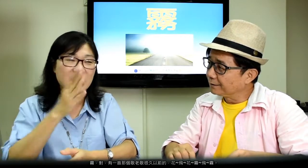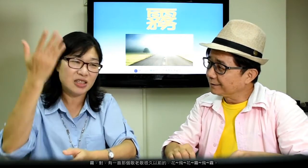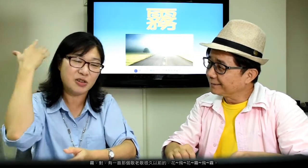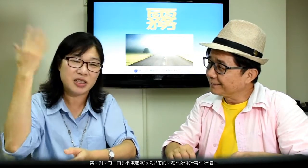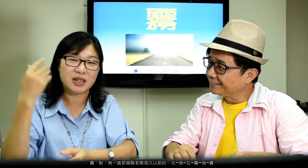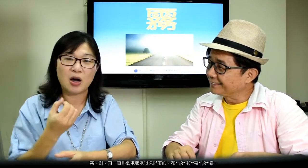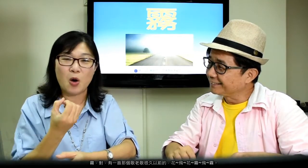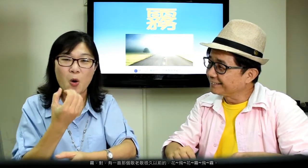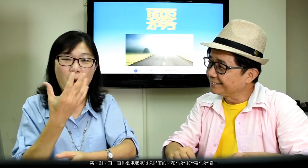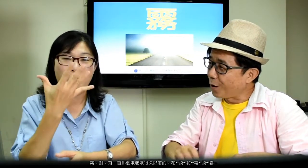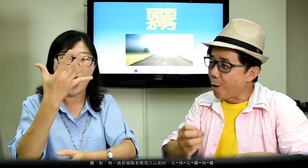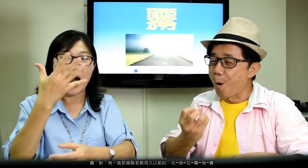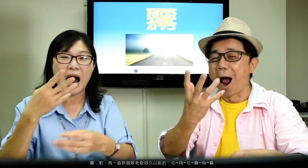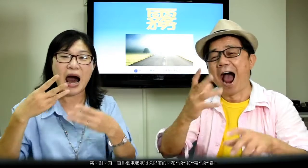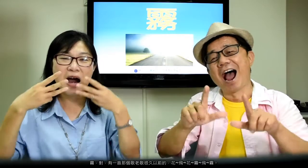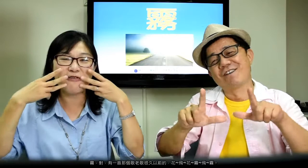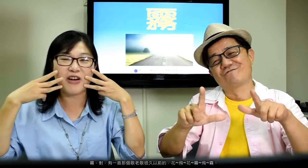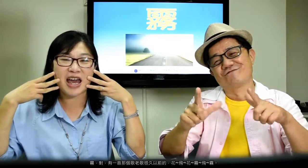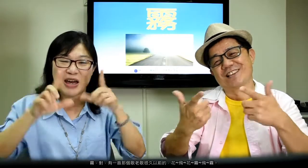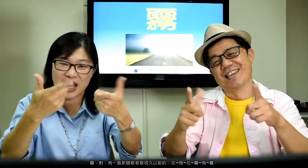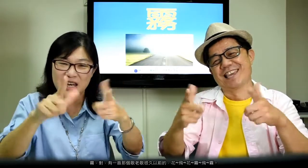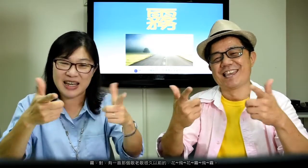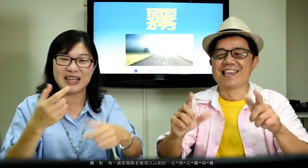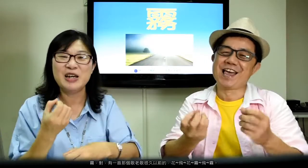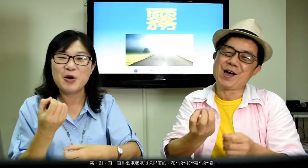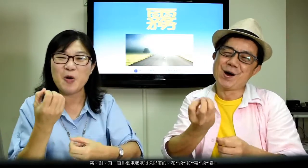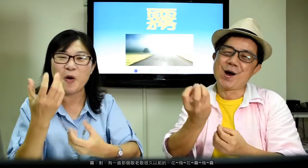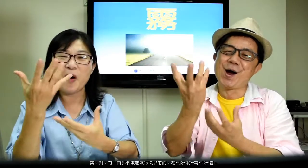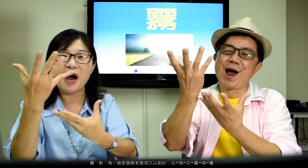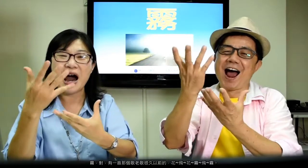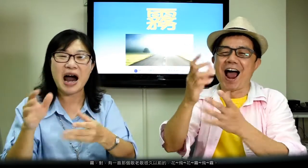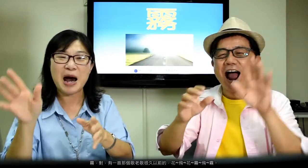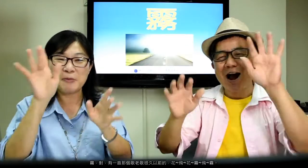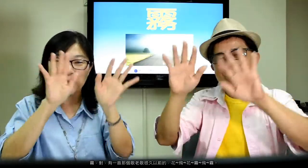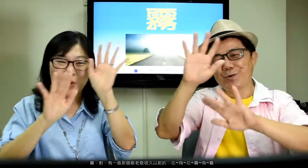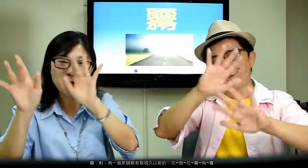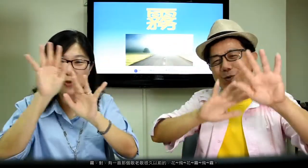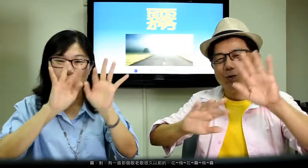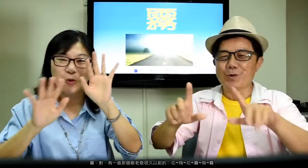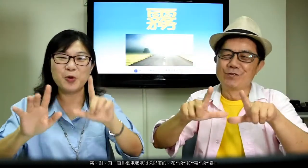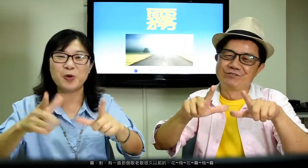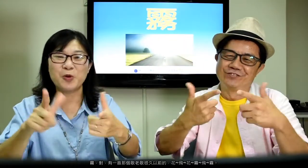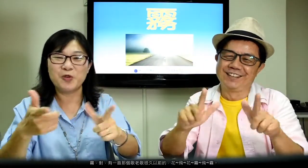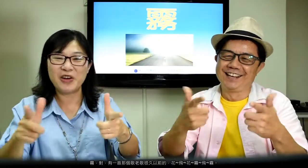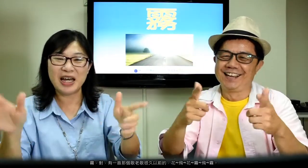很久以前的，花飞花雾